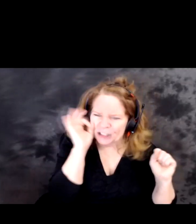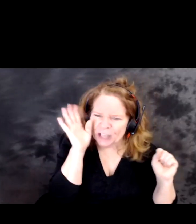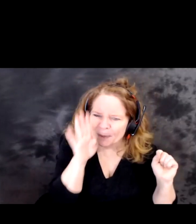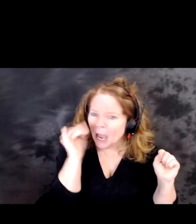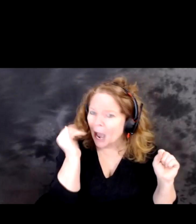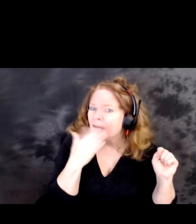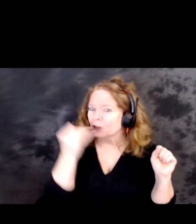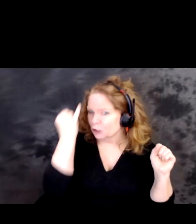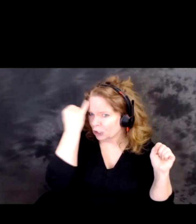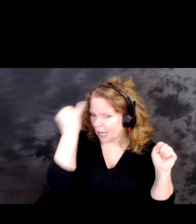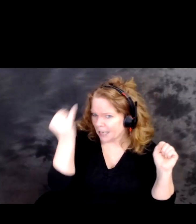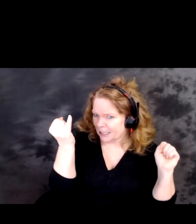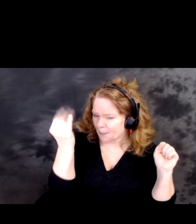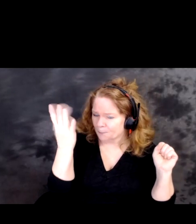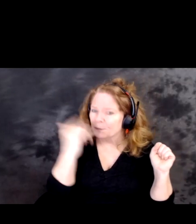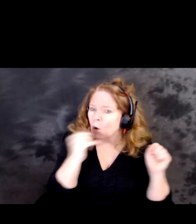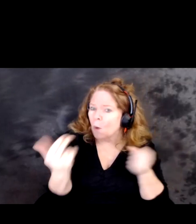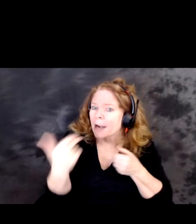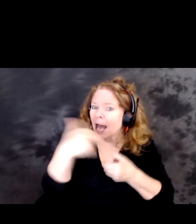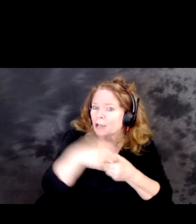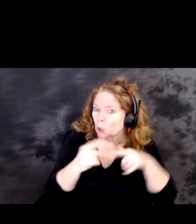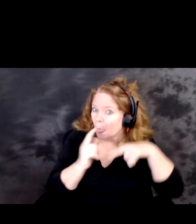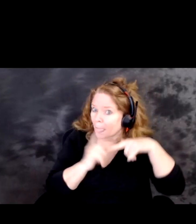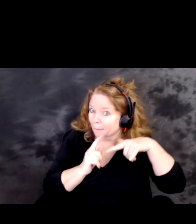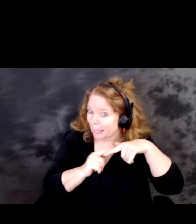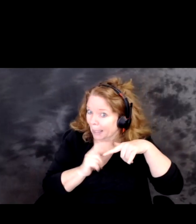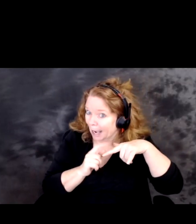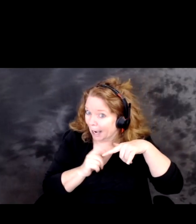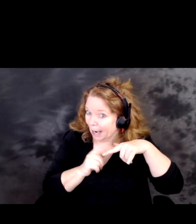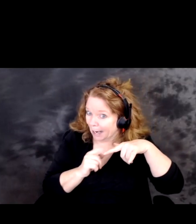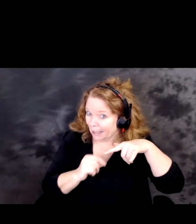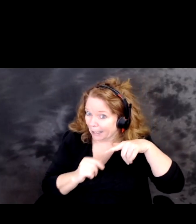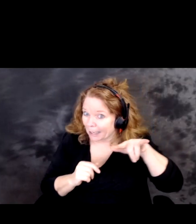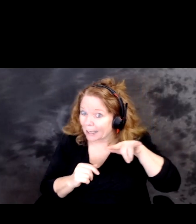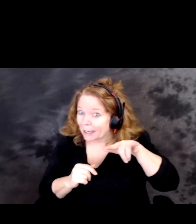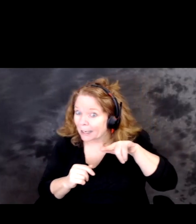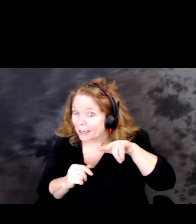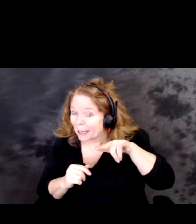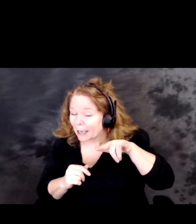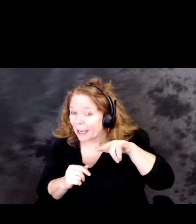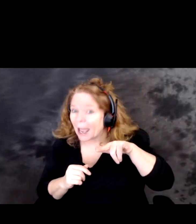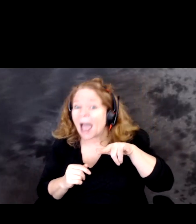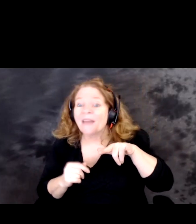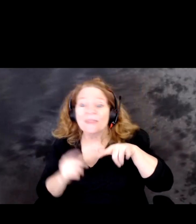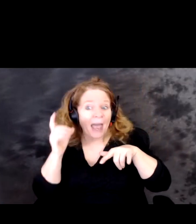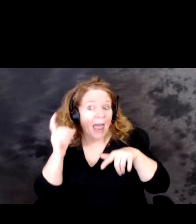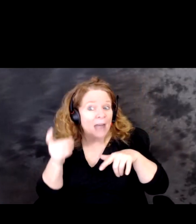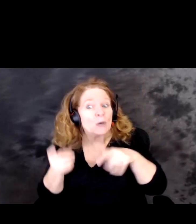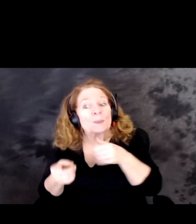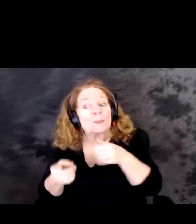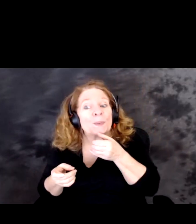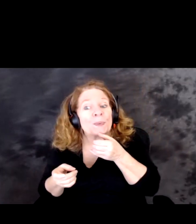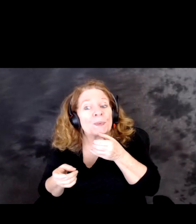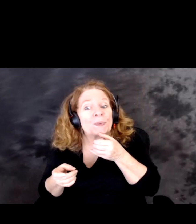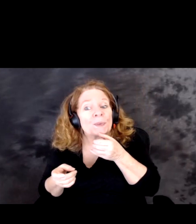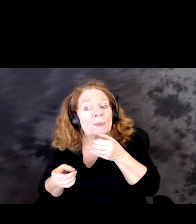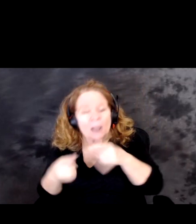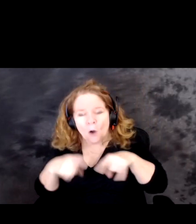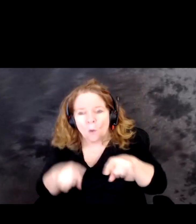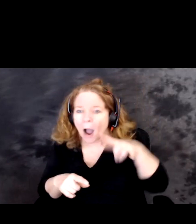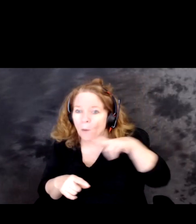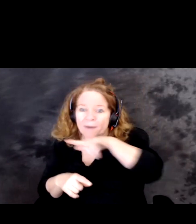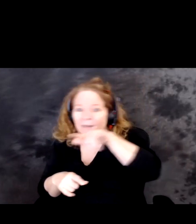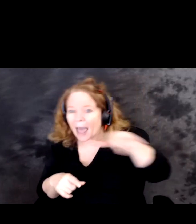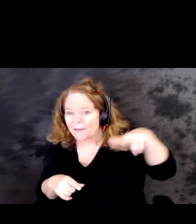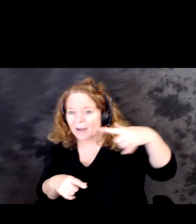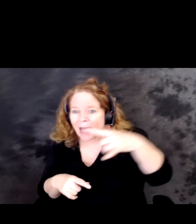Yo tengo una buena idea. ¿Por qué no te subes al avión y te tomas tu malteada de